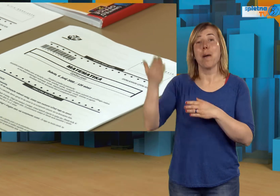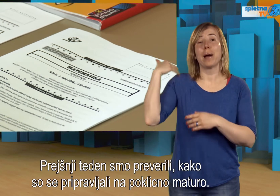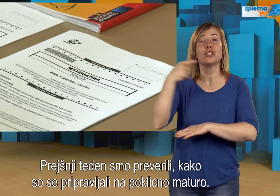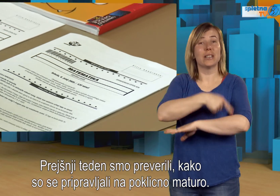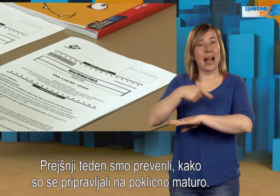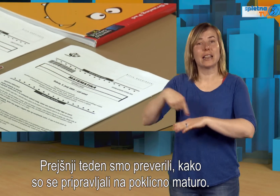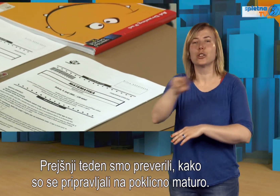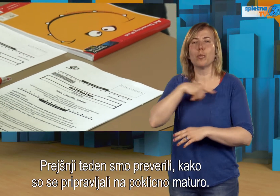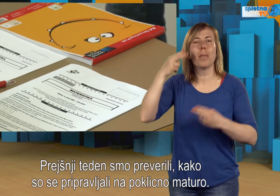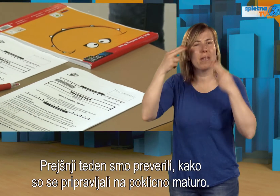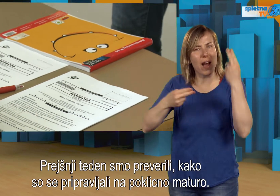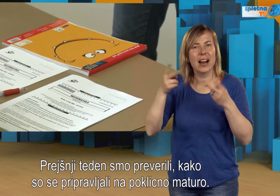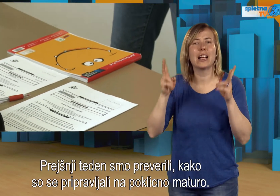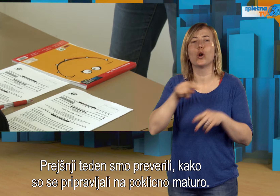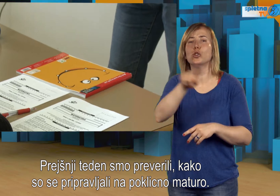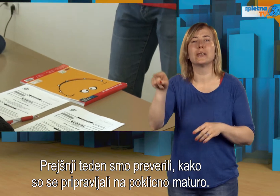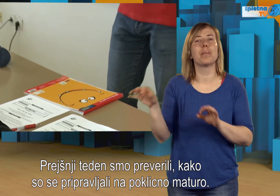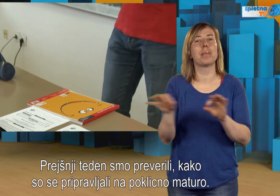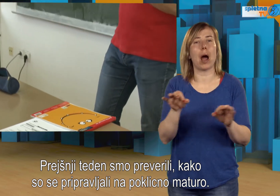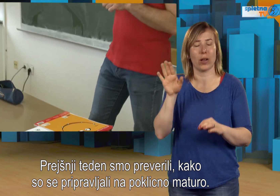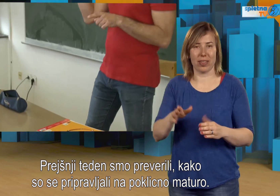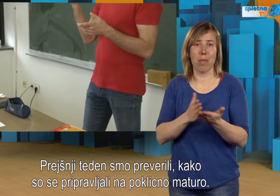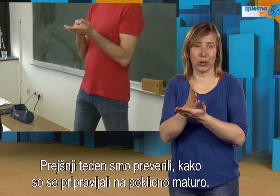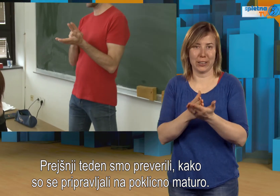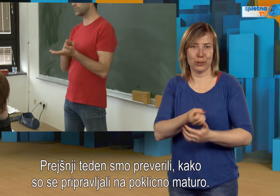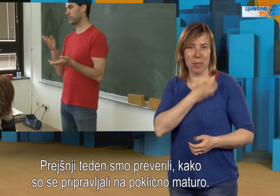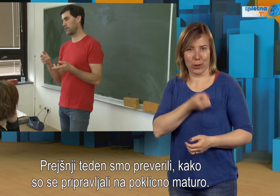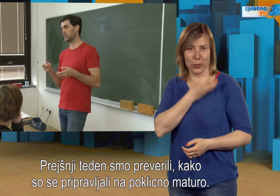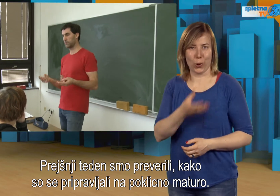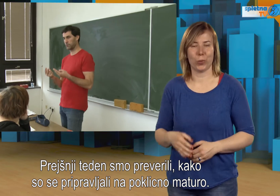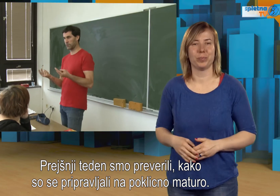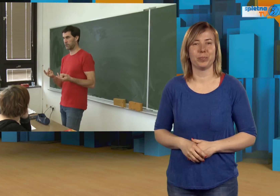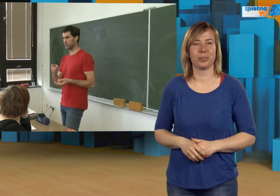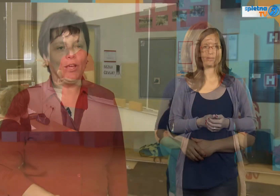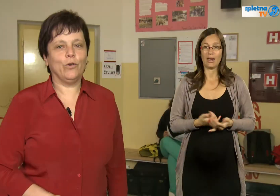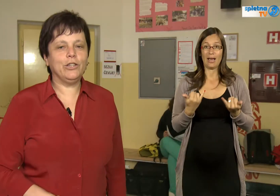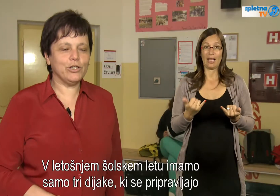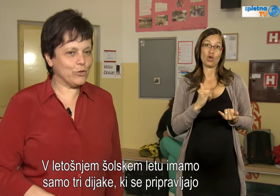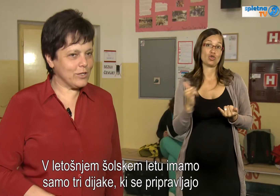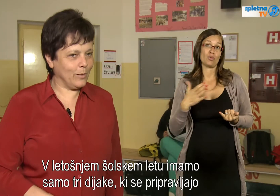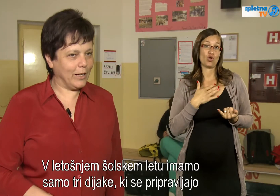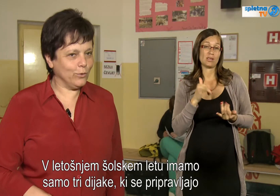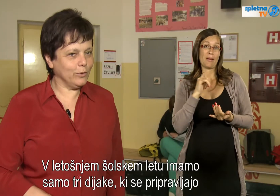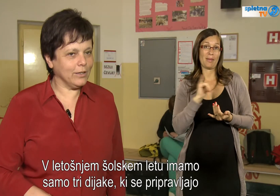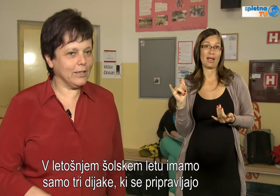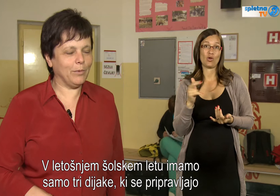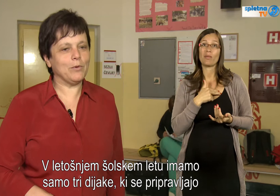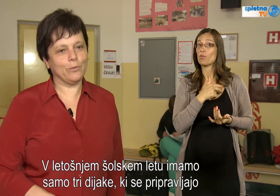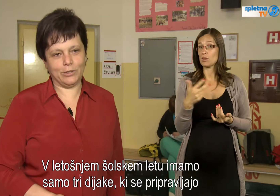Prejšnji teden smo preverili, kako so se pripravljali na poklicno maturo. V letošnjem šolskem letu imamo samo 3